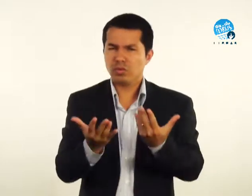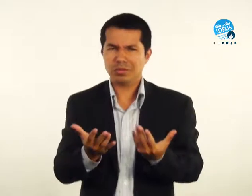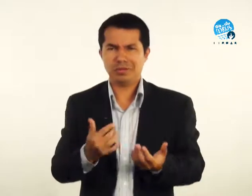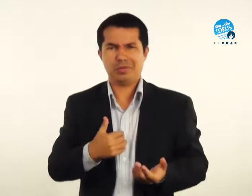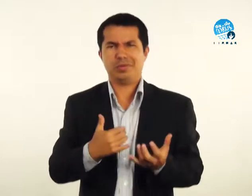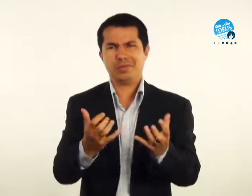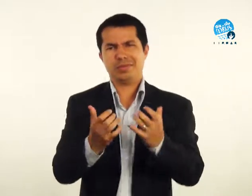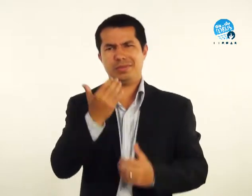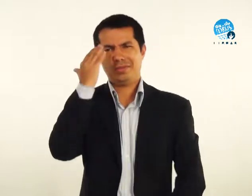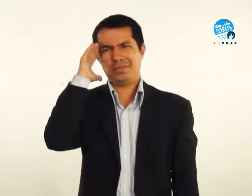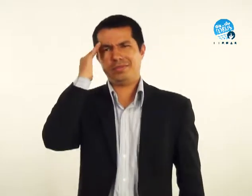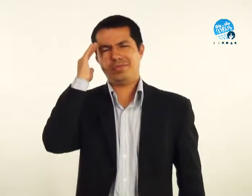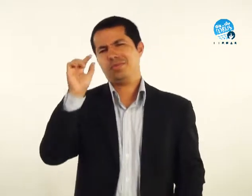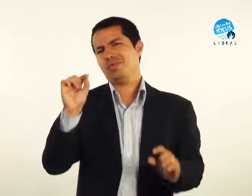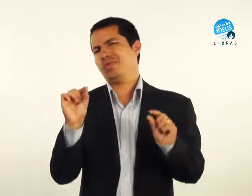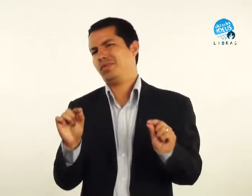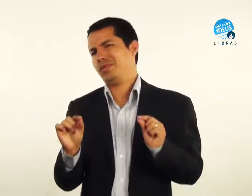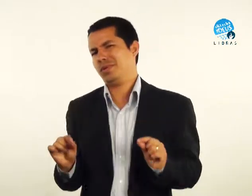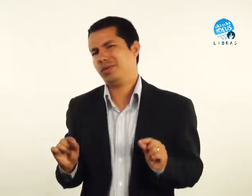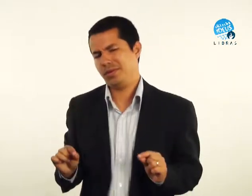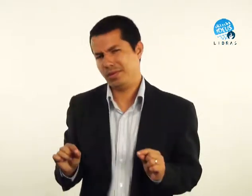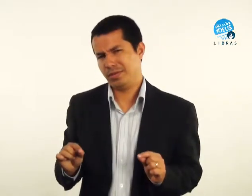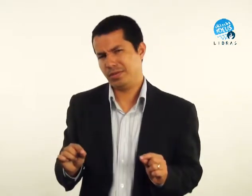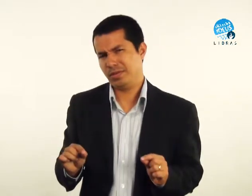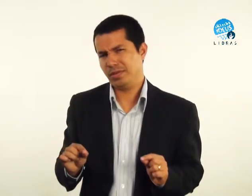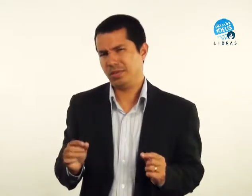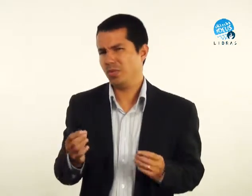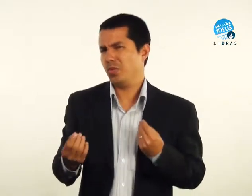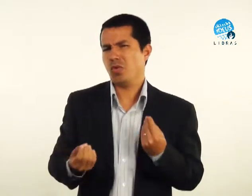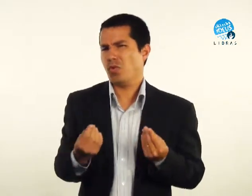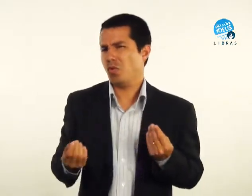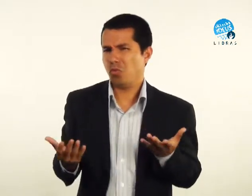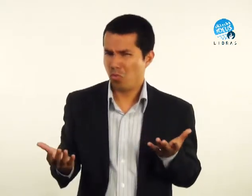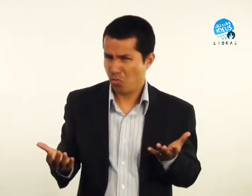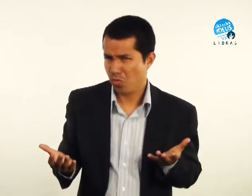é esse, batizar com o Espírito Santo e batizar com fogo.